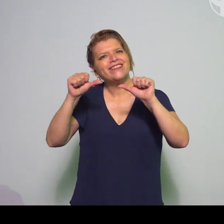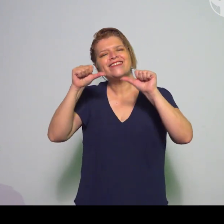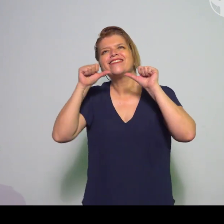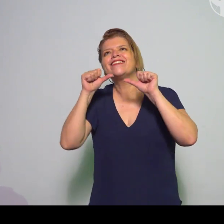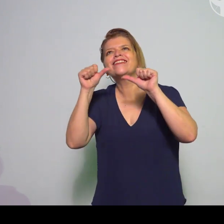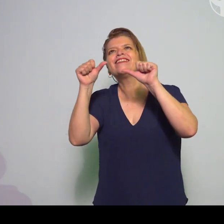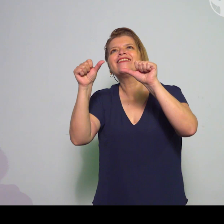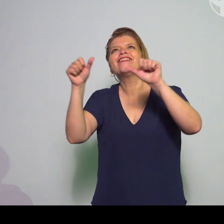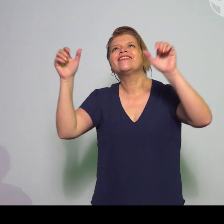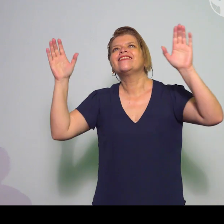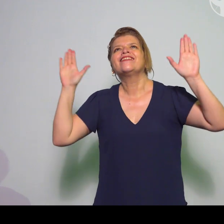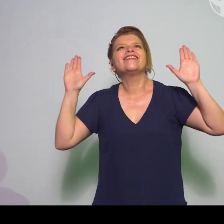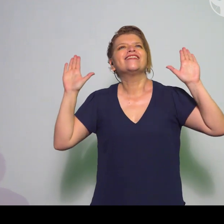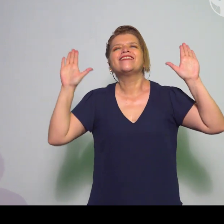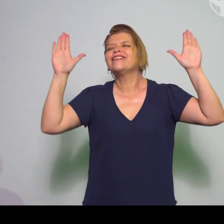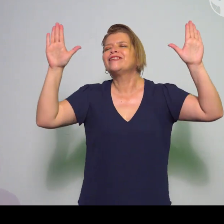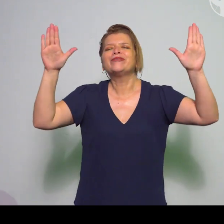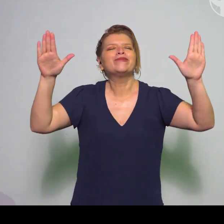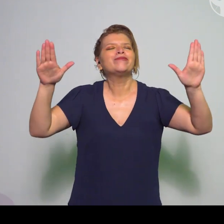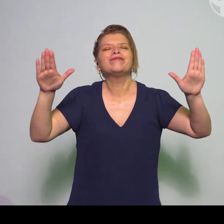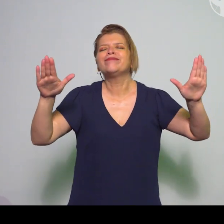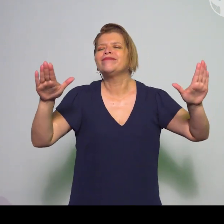te adoraré.